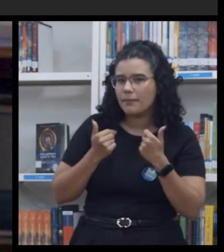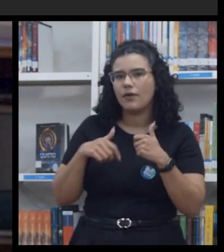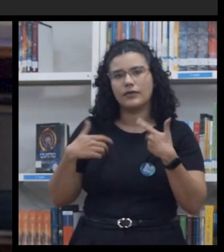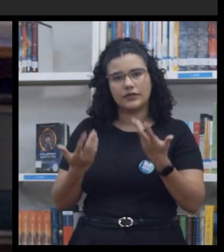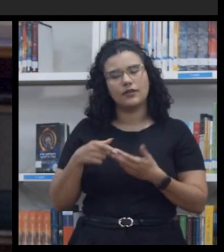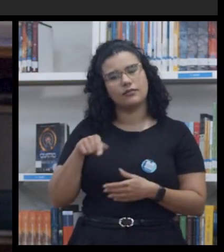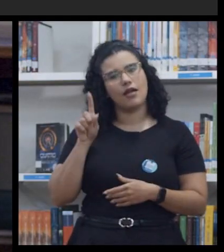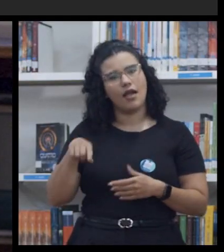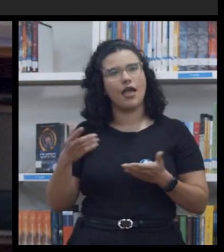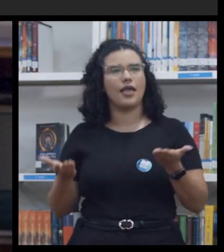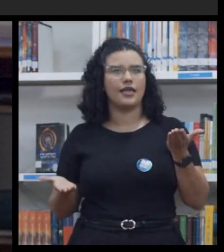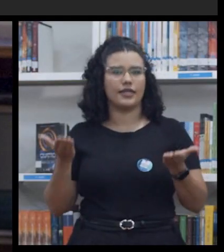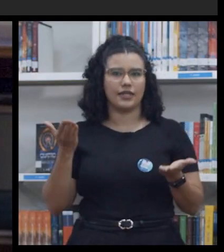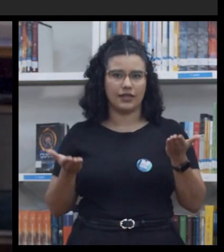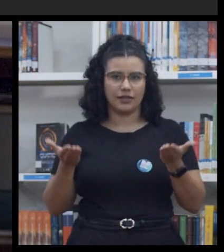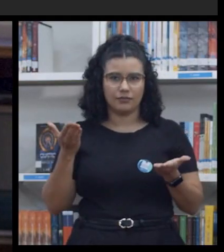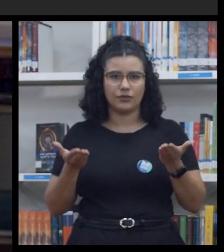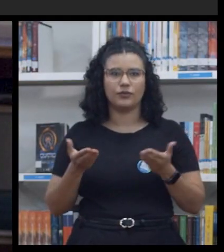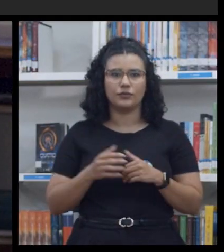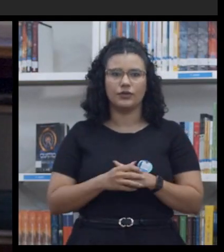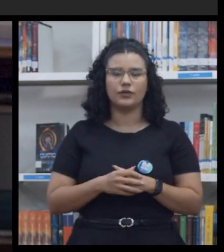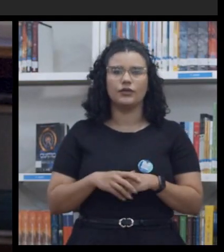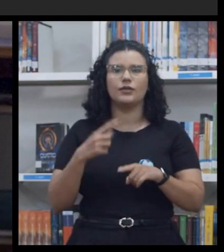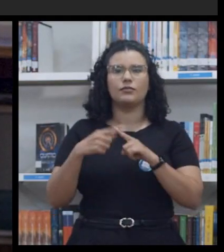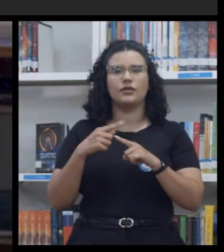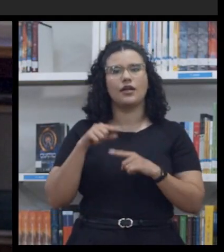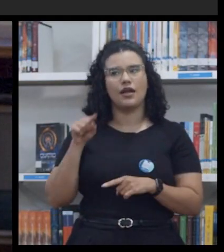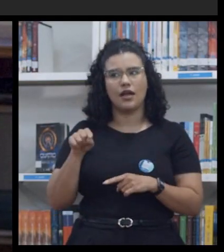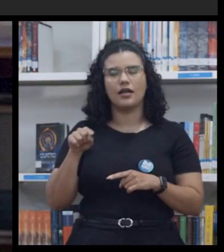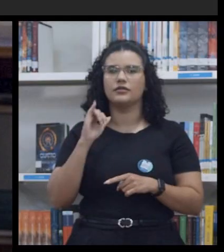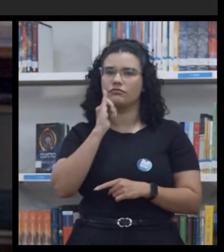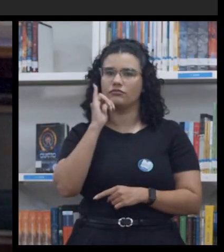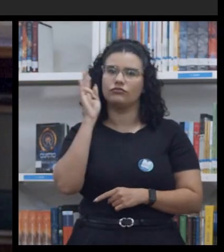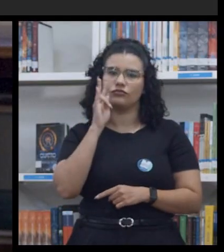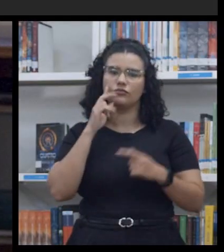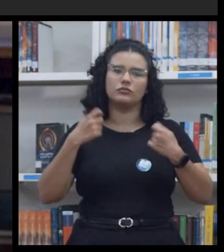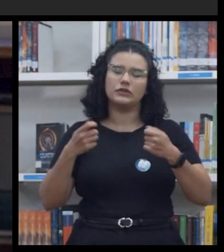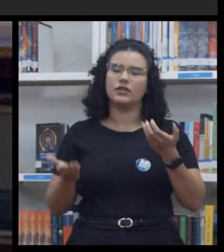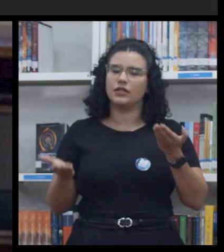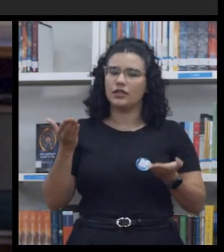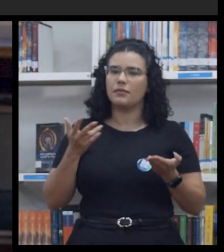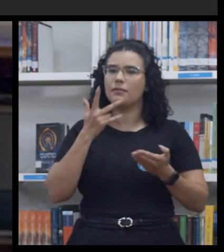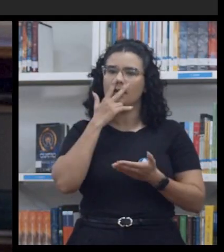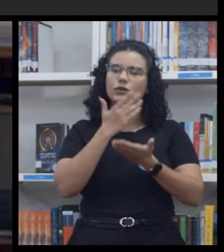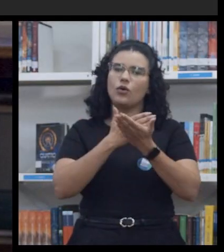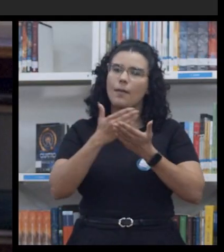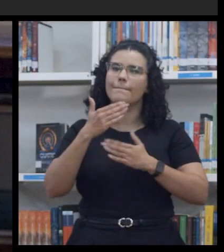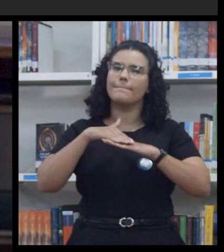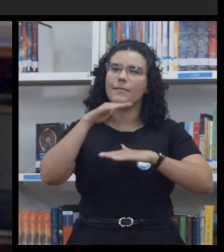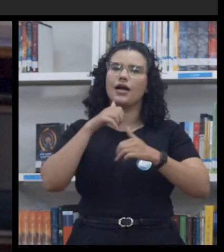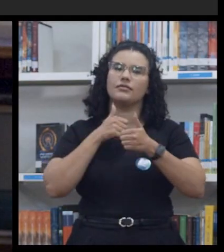isso é um equilíbrio. A narrativa, ela pode ter esse equilíbrio porque ela vai trazendo mais para perto